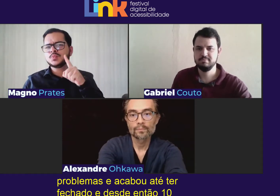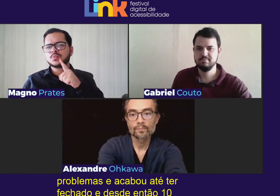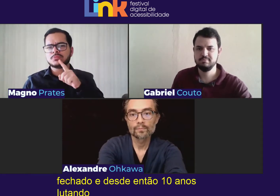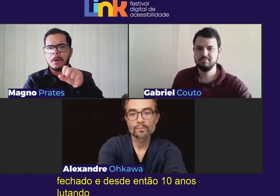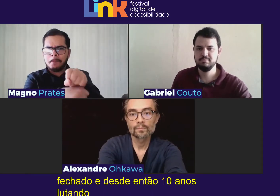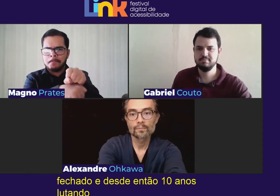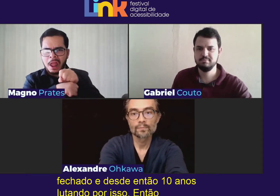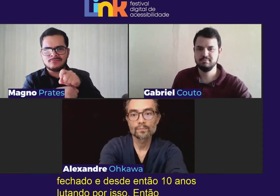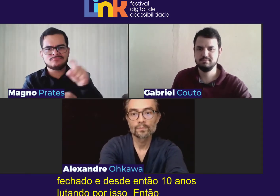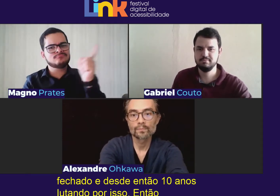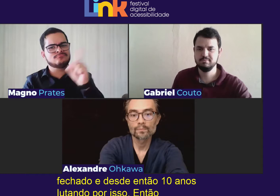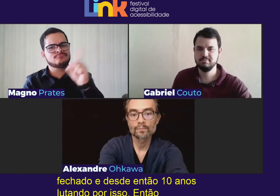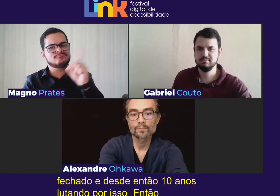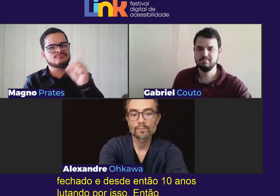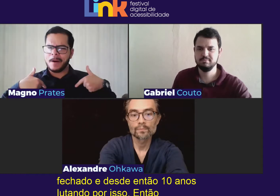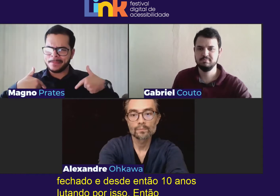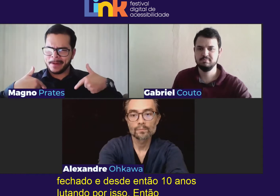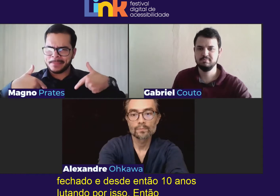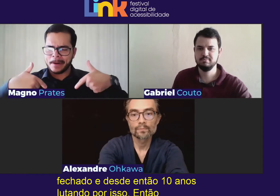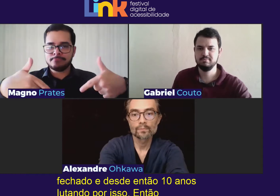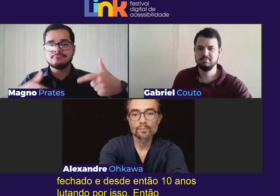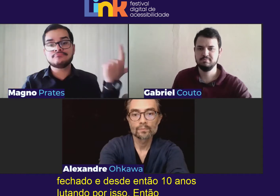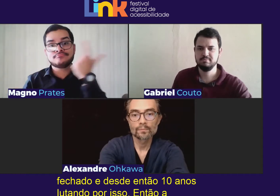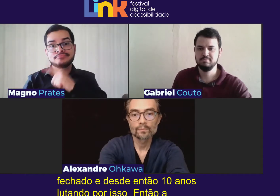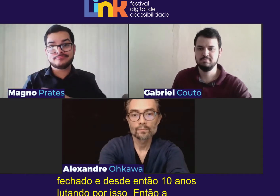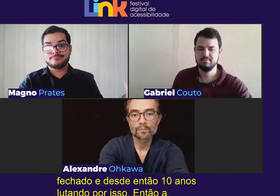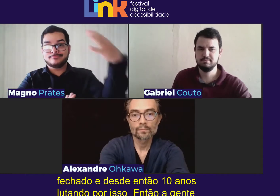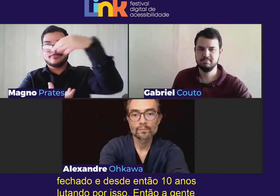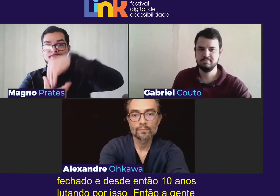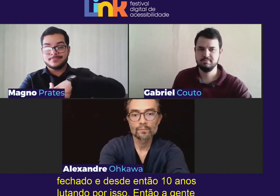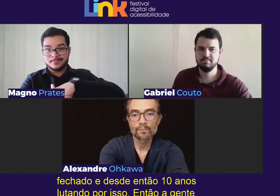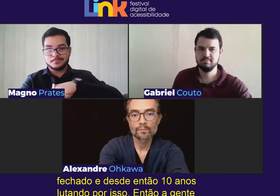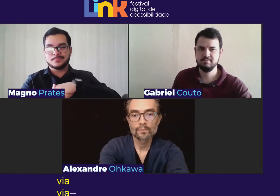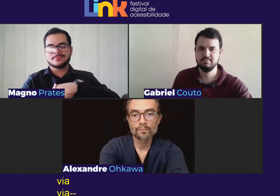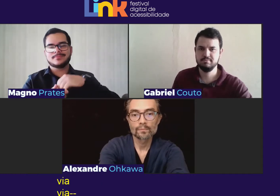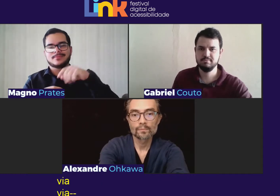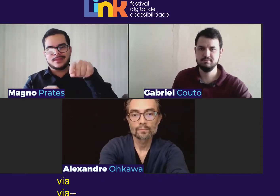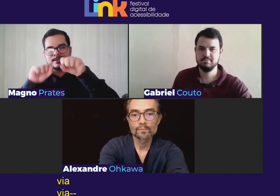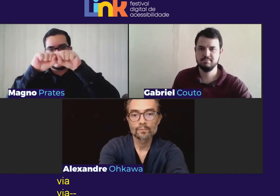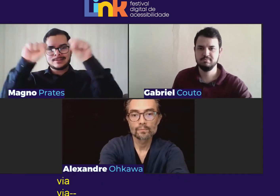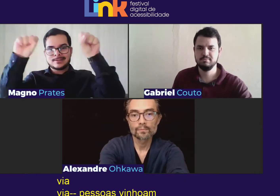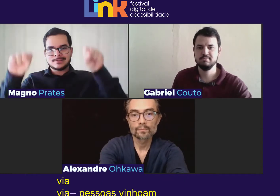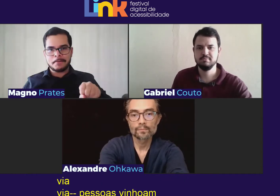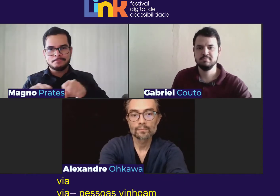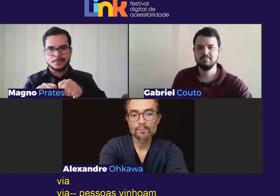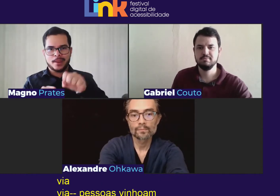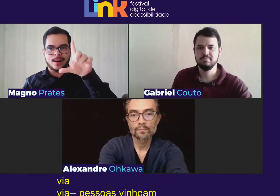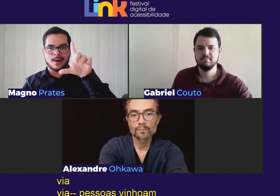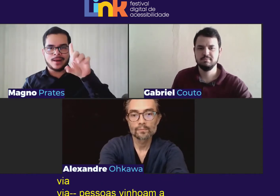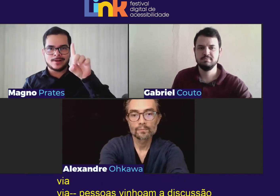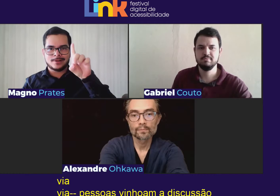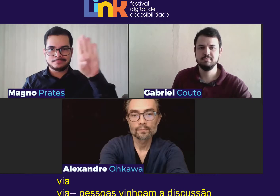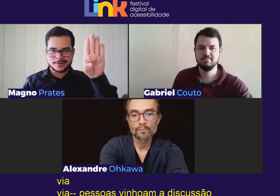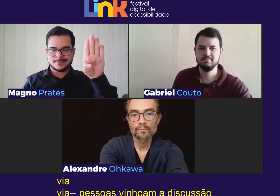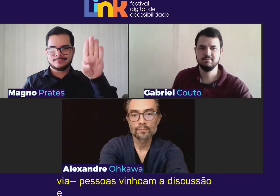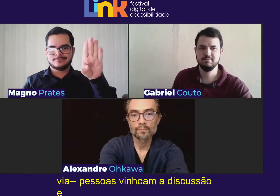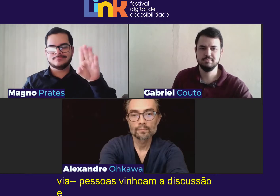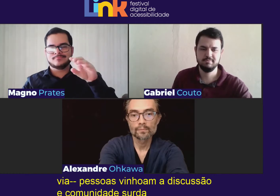viam essa discussão e a movimentação da comunidade surda e a gente não se retraiu para isso. Então, todo o sistema da